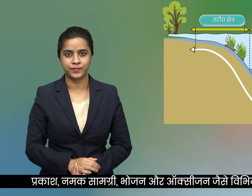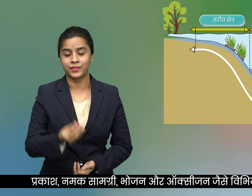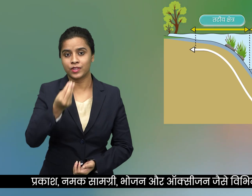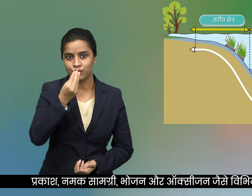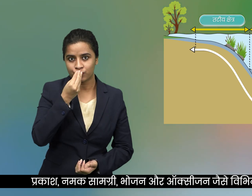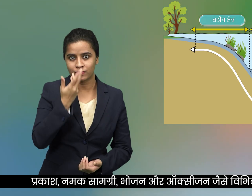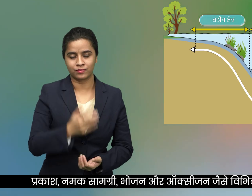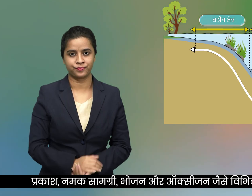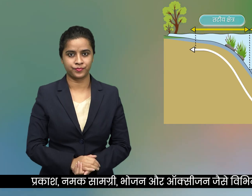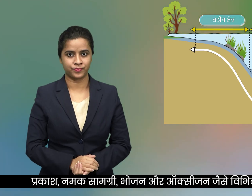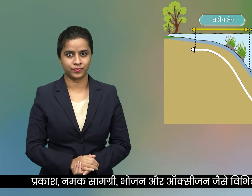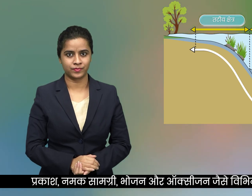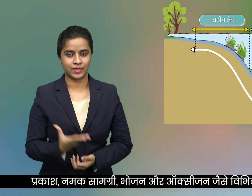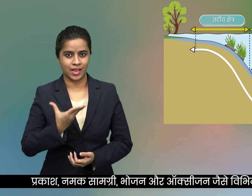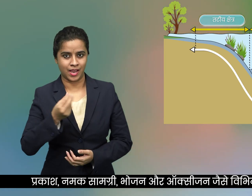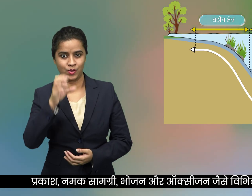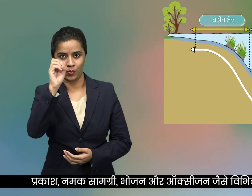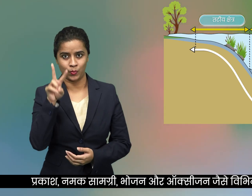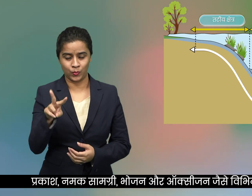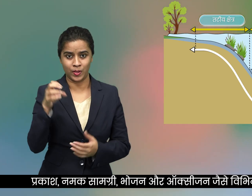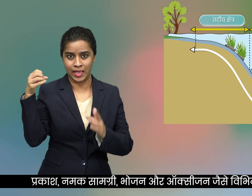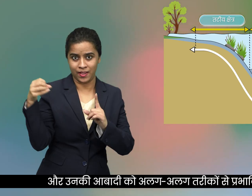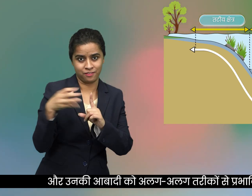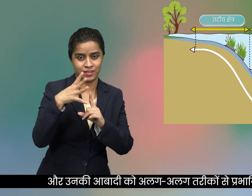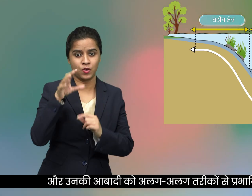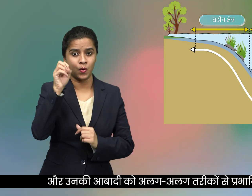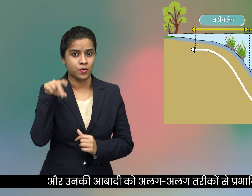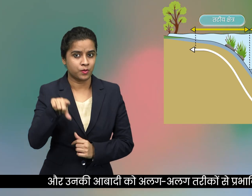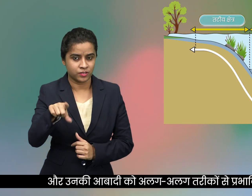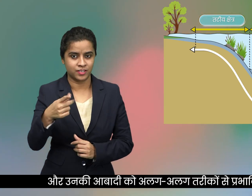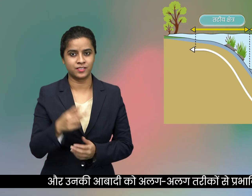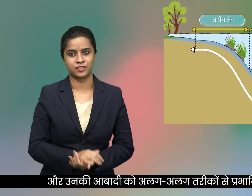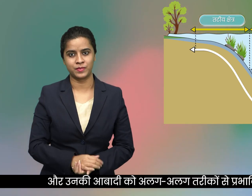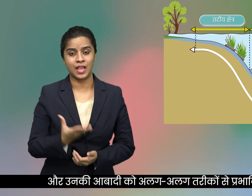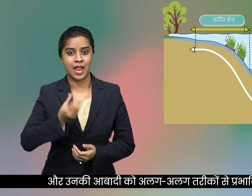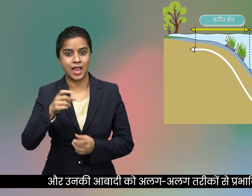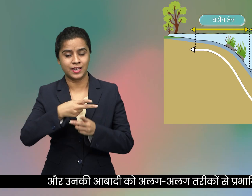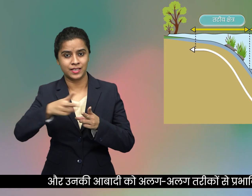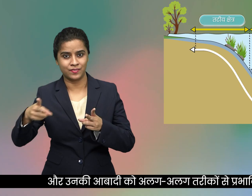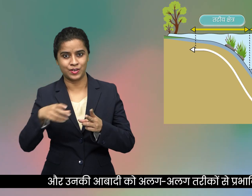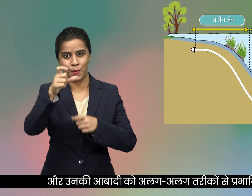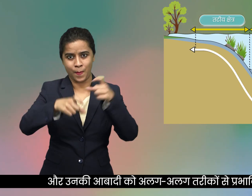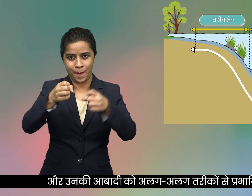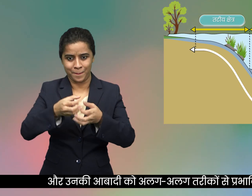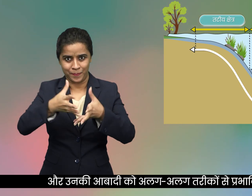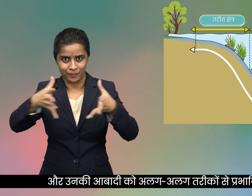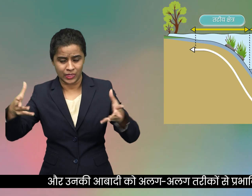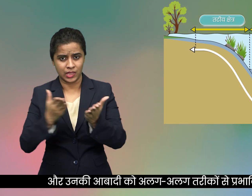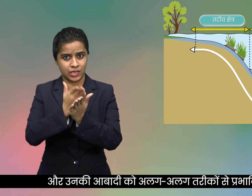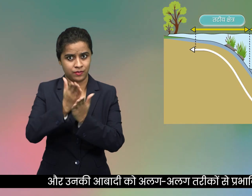भोजन और ऑक्सीजन जैसे विभिन्न कारक जीवों और उनकी आबादी को अलग अलग तरीकों से प्रभावित करते हैं।